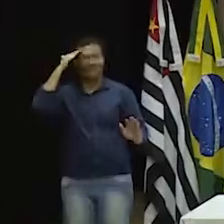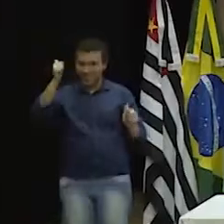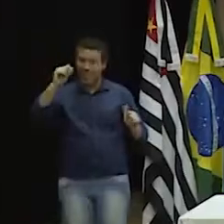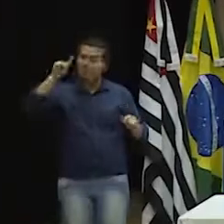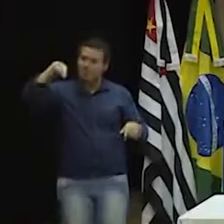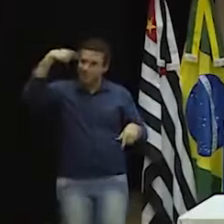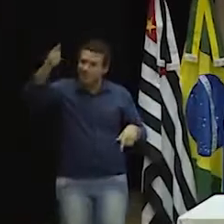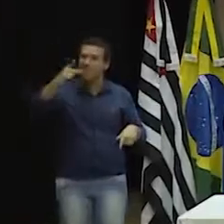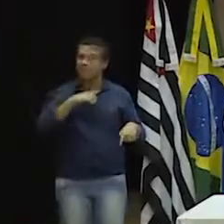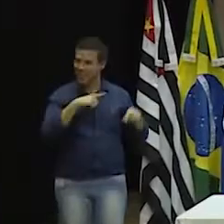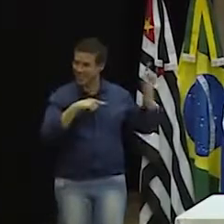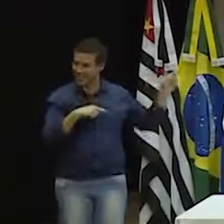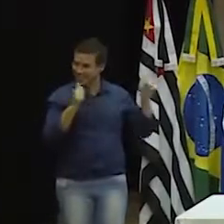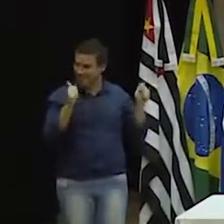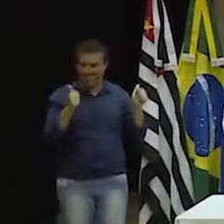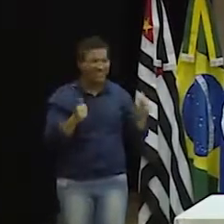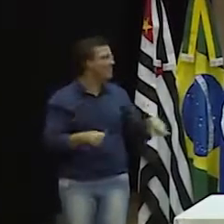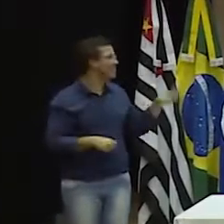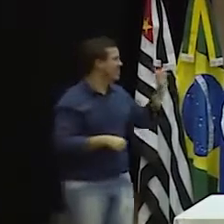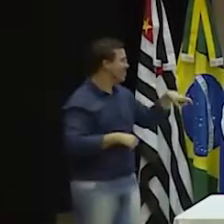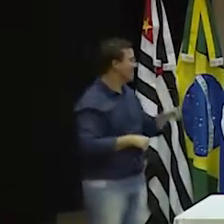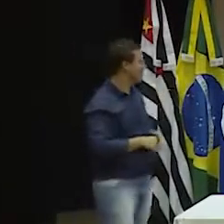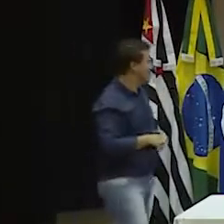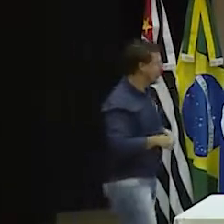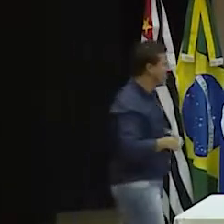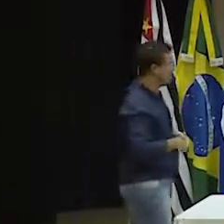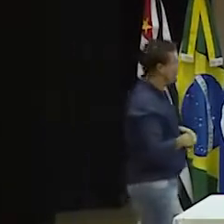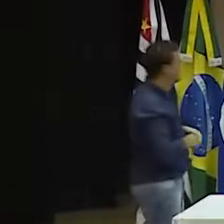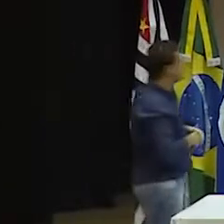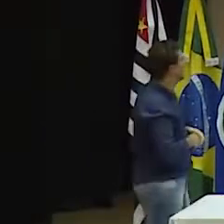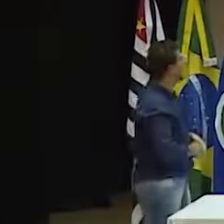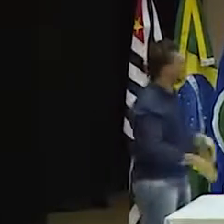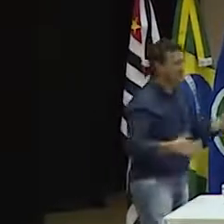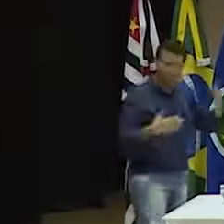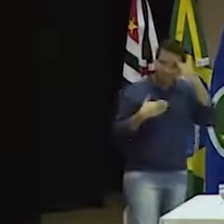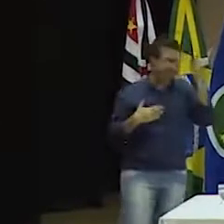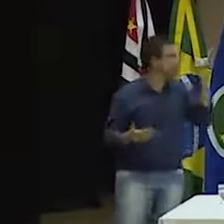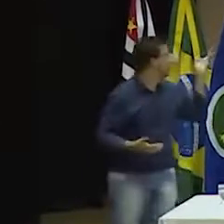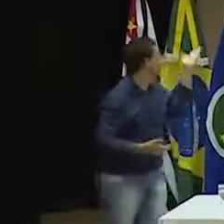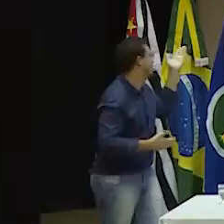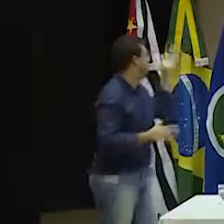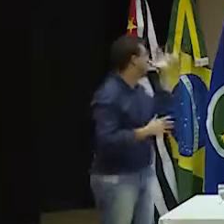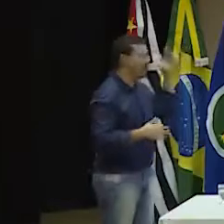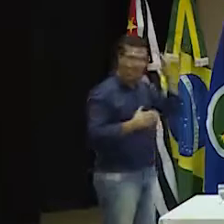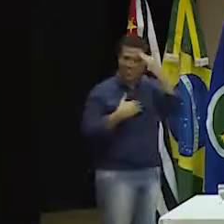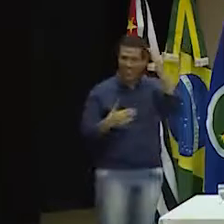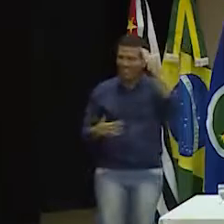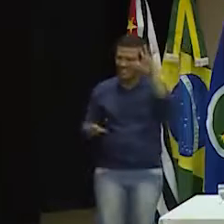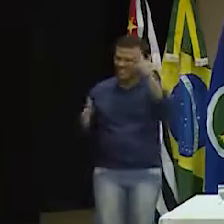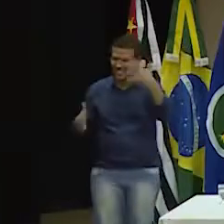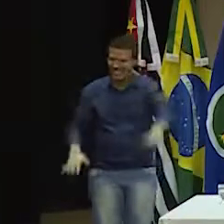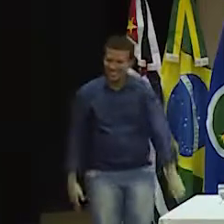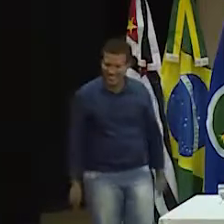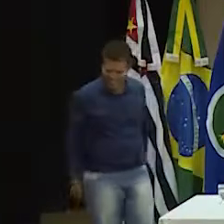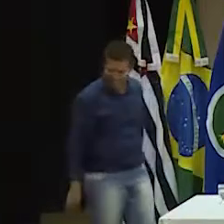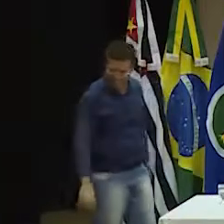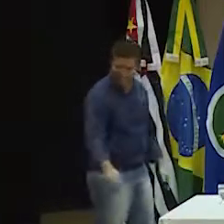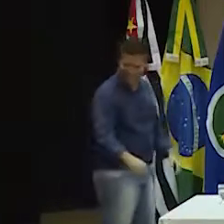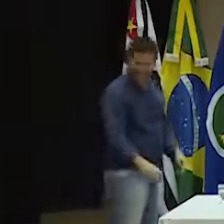vocês já guardarem a data, ok? Obrigado.